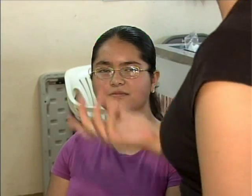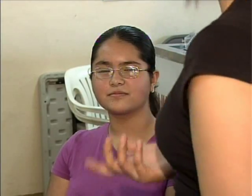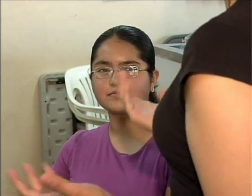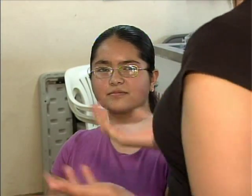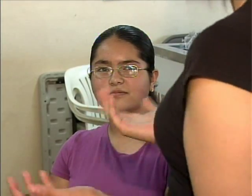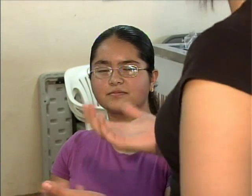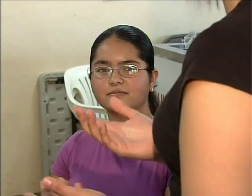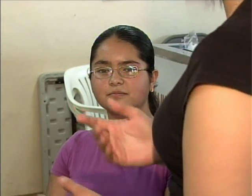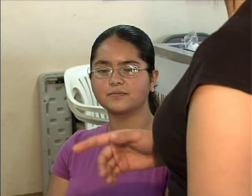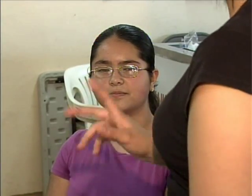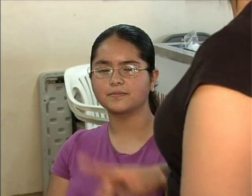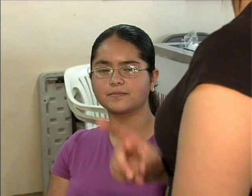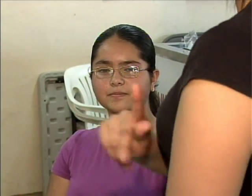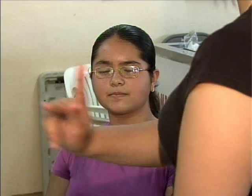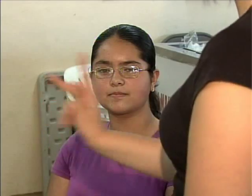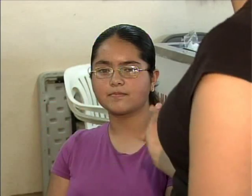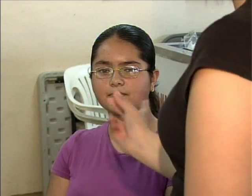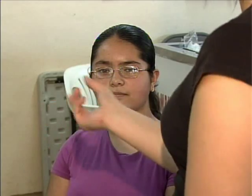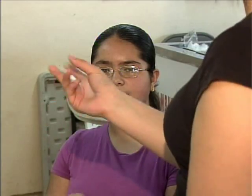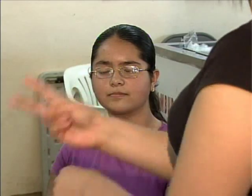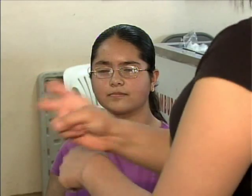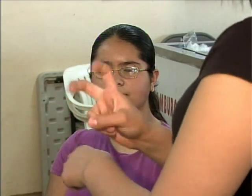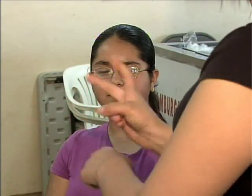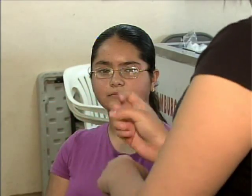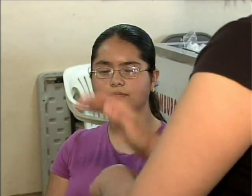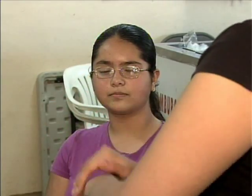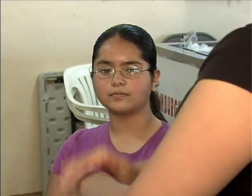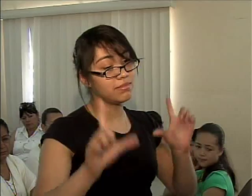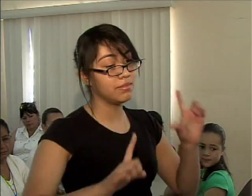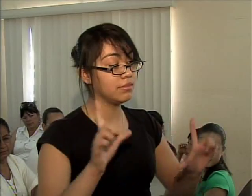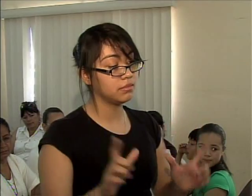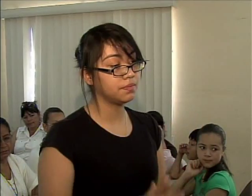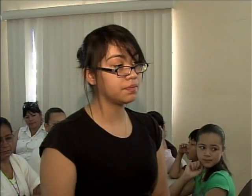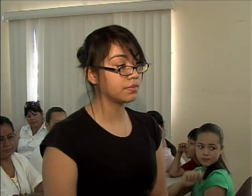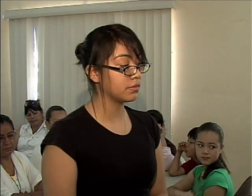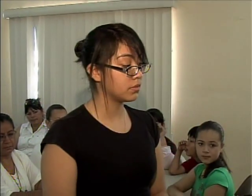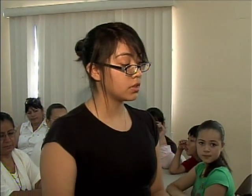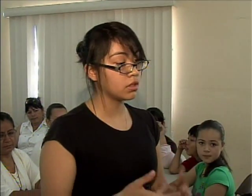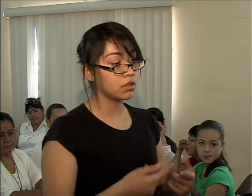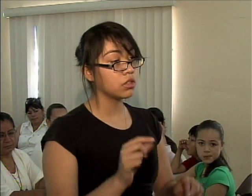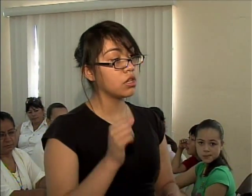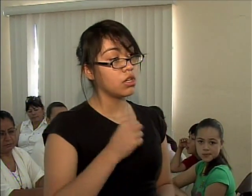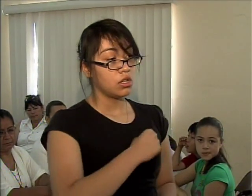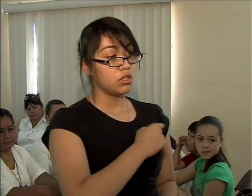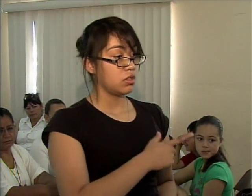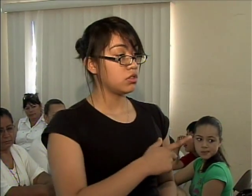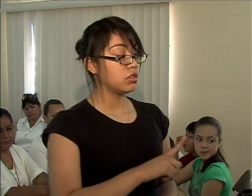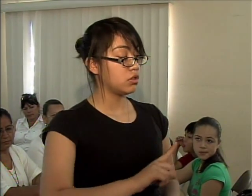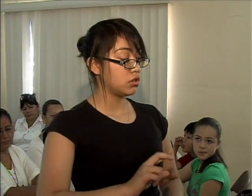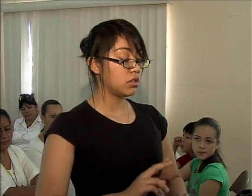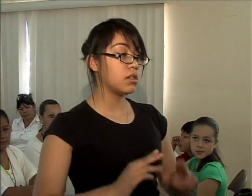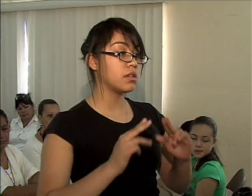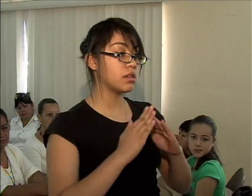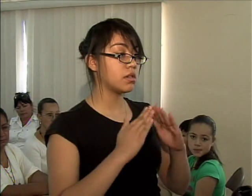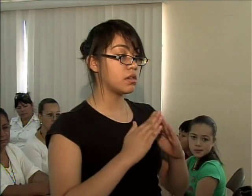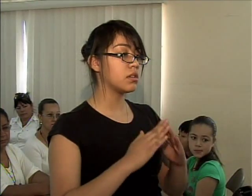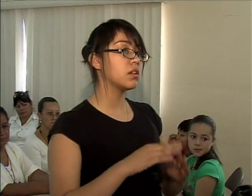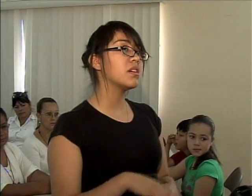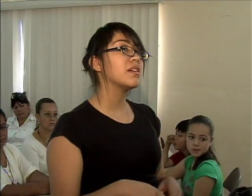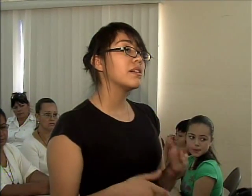falta de información perjudica el desarrollo de las personas. Un claro ejemplo es cuando acuden al médico y estos no son atendidos de